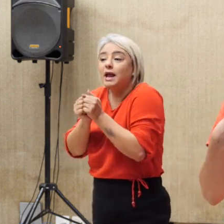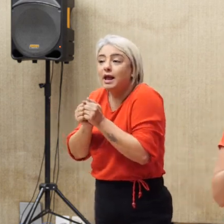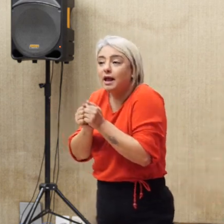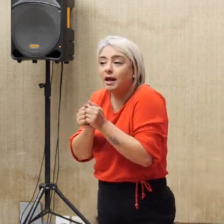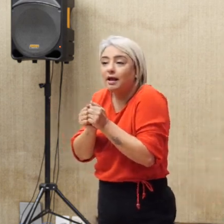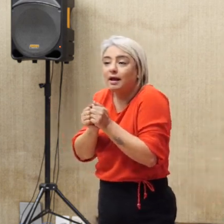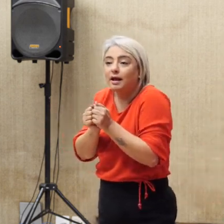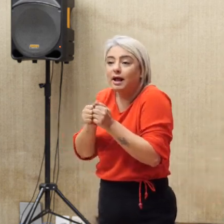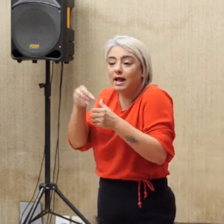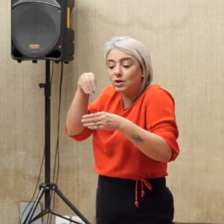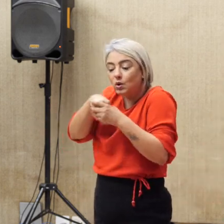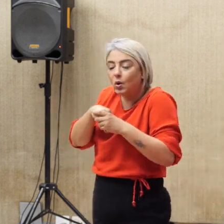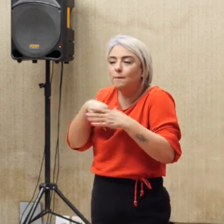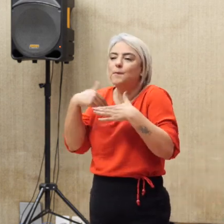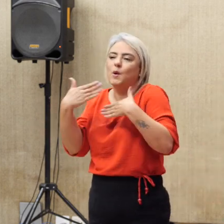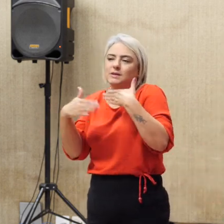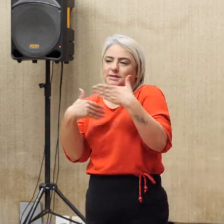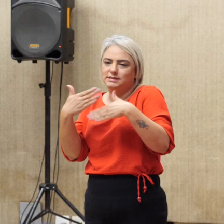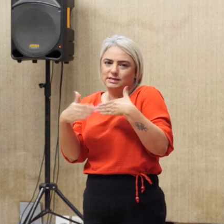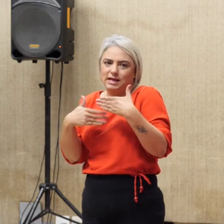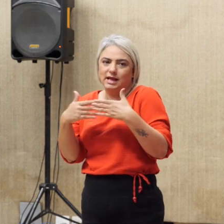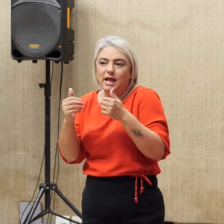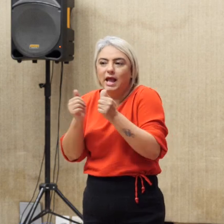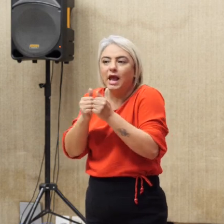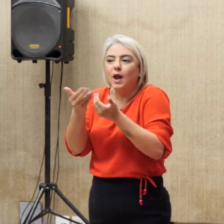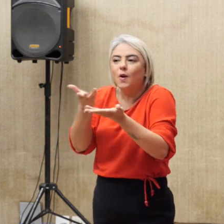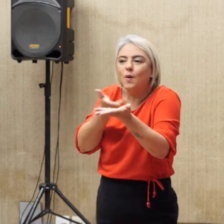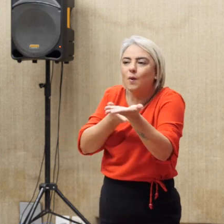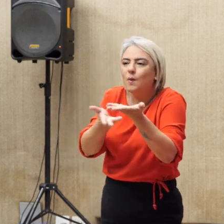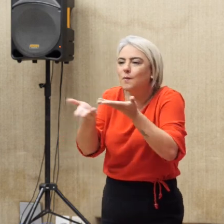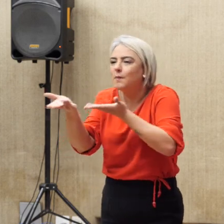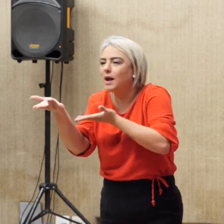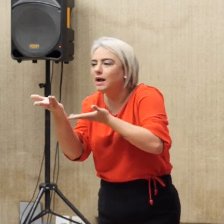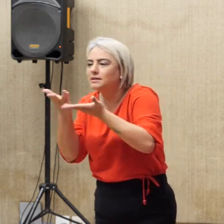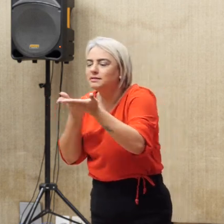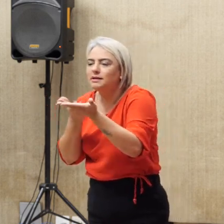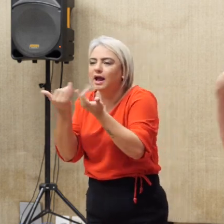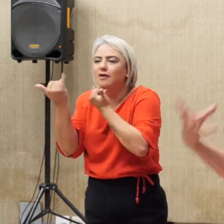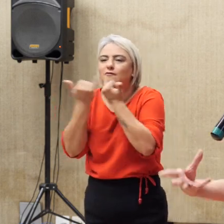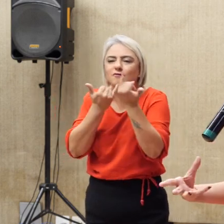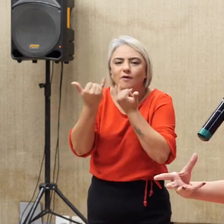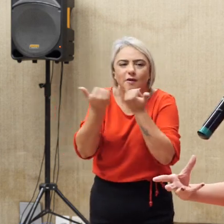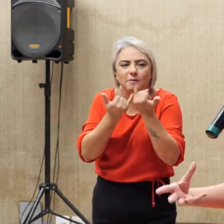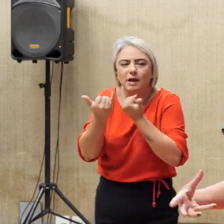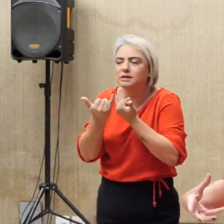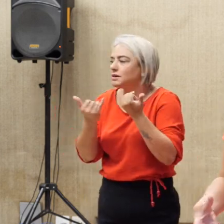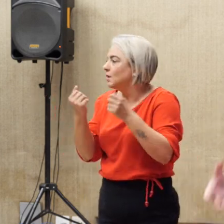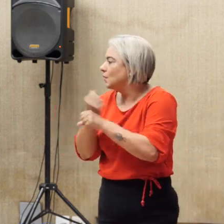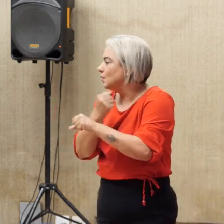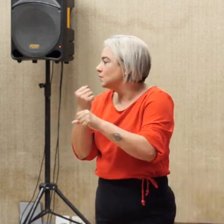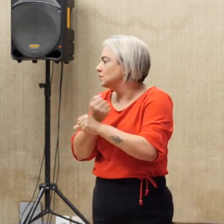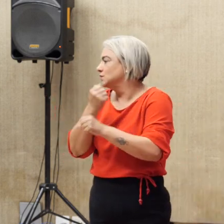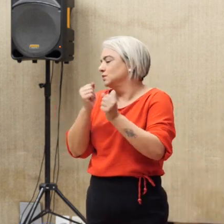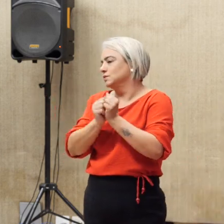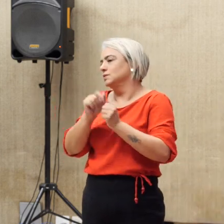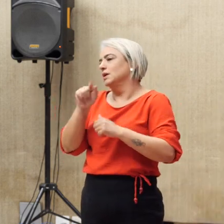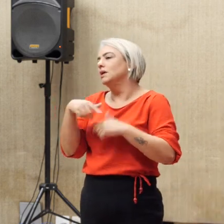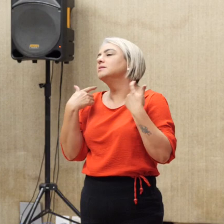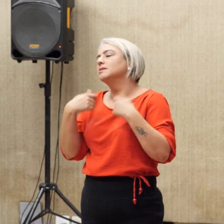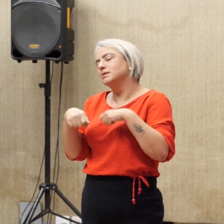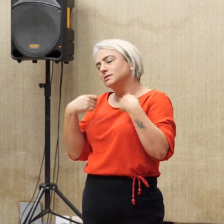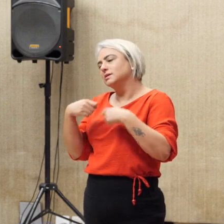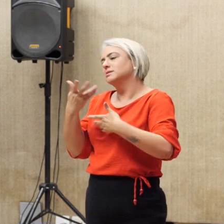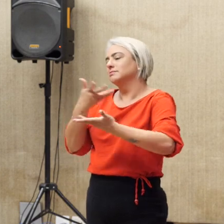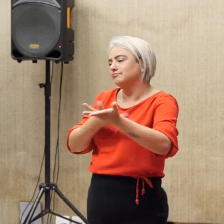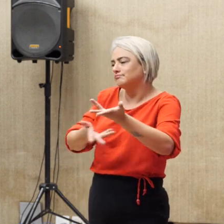é integrar no processo. É compartilhar informações, é construir conjuntamente. Isso demanda